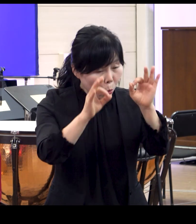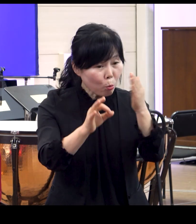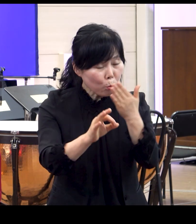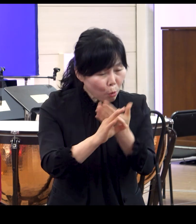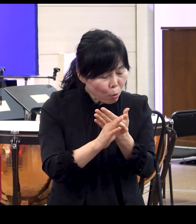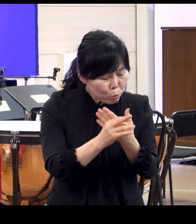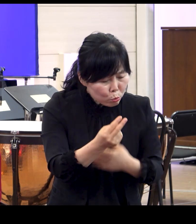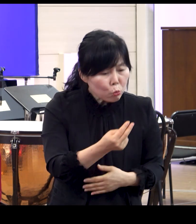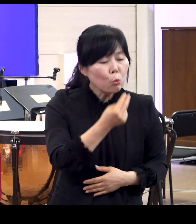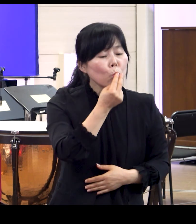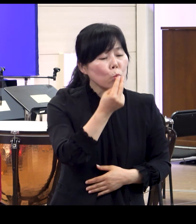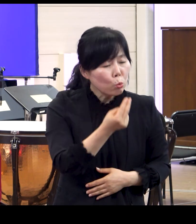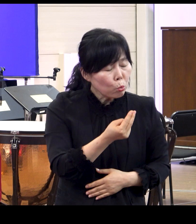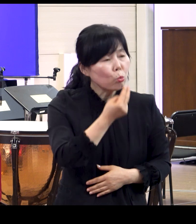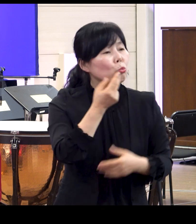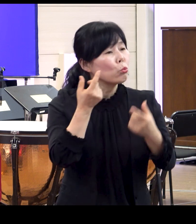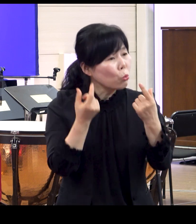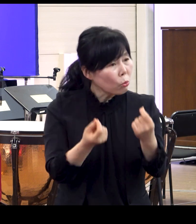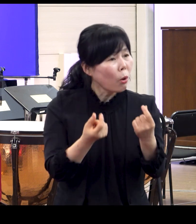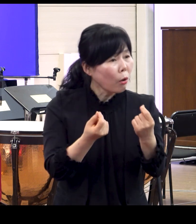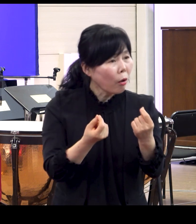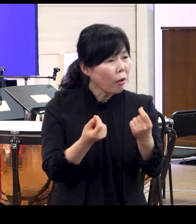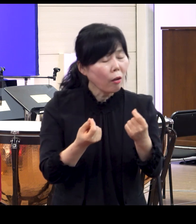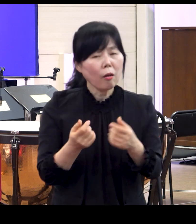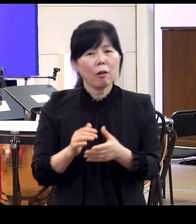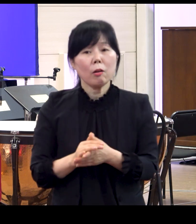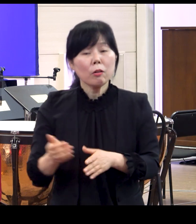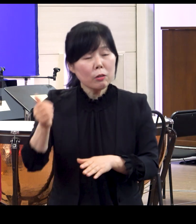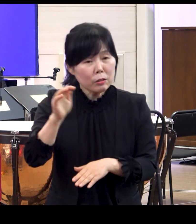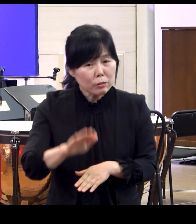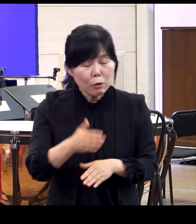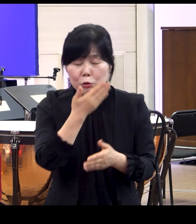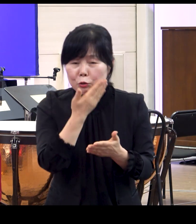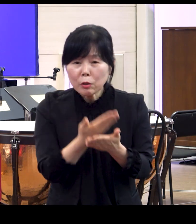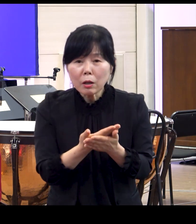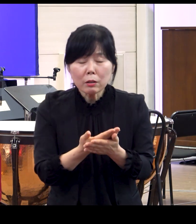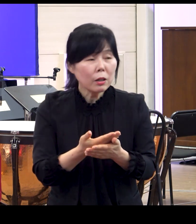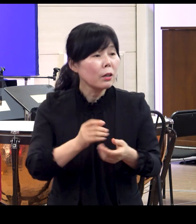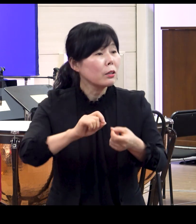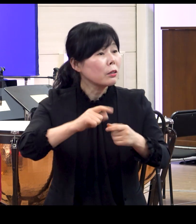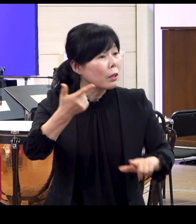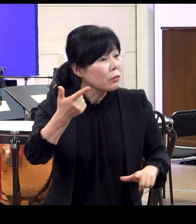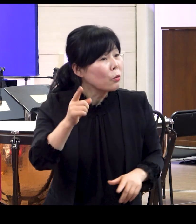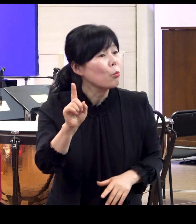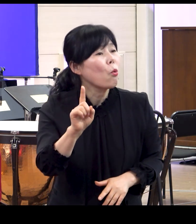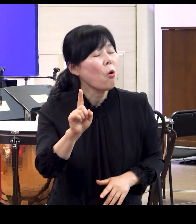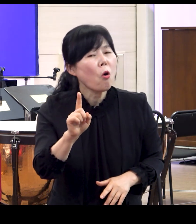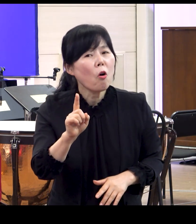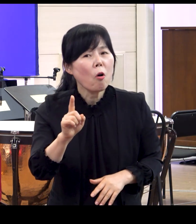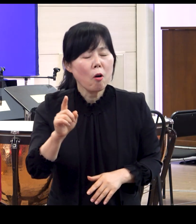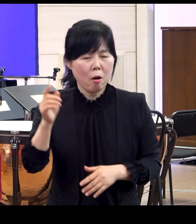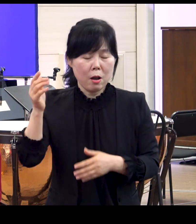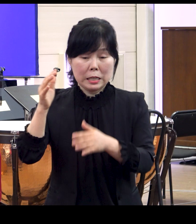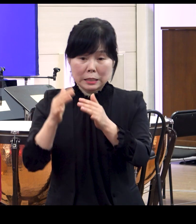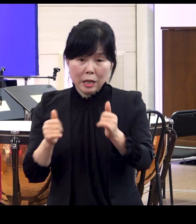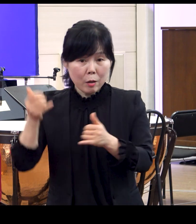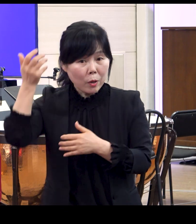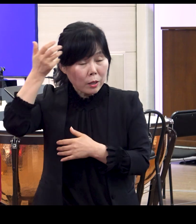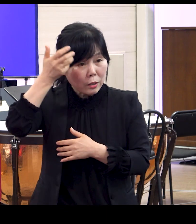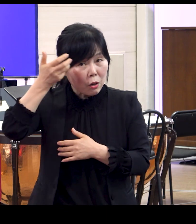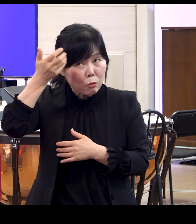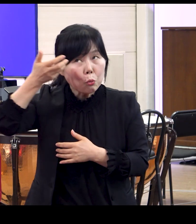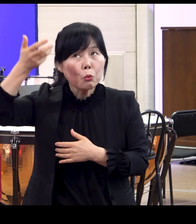호흡도 똑같고 죽는 것도 똑같고. 그런데 결정적인 차이가 뭡니까? 인간의 혼은 위로 올라가고